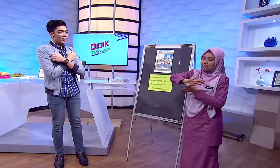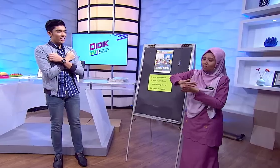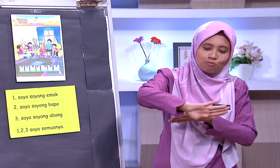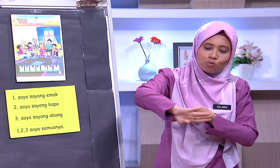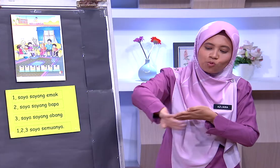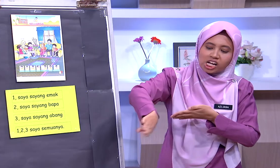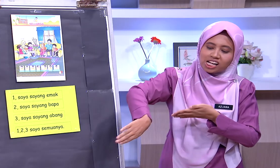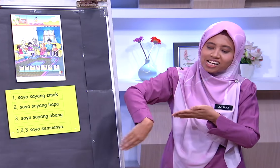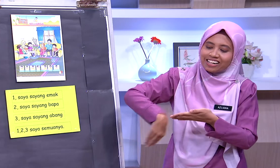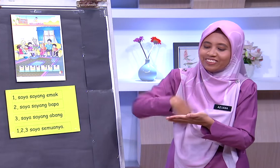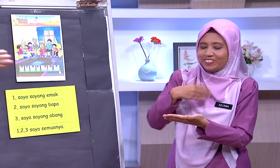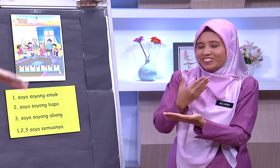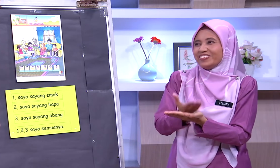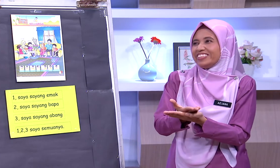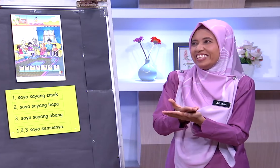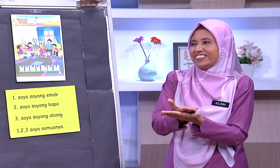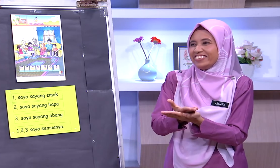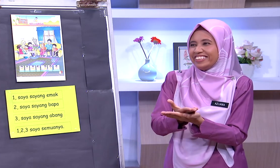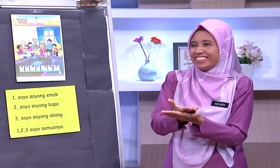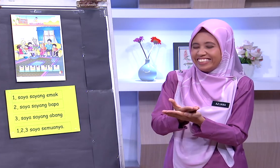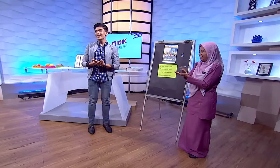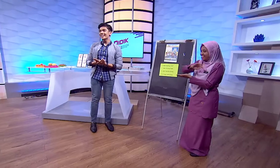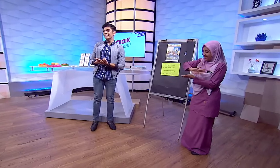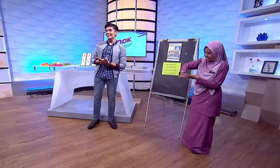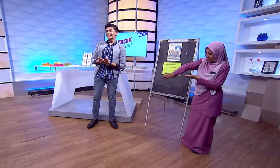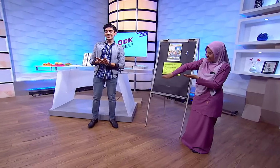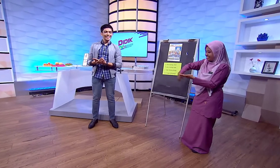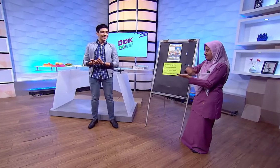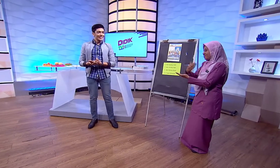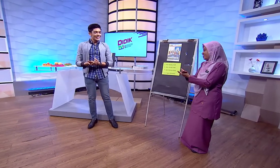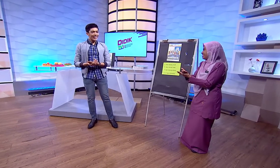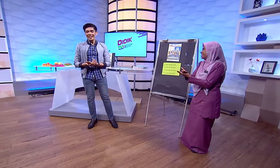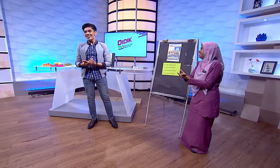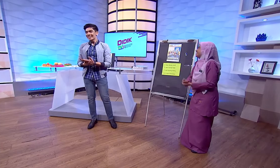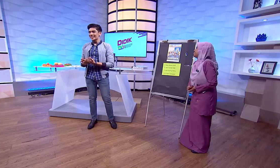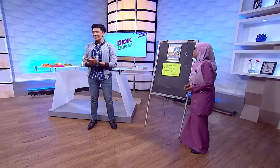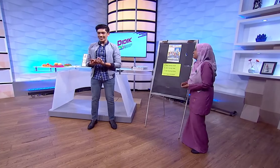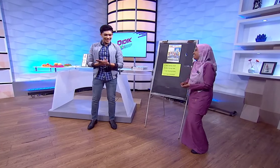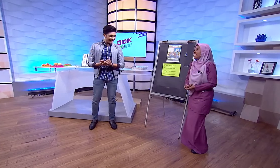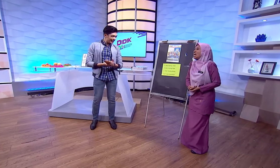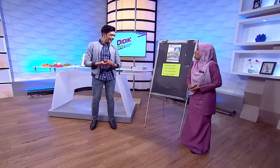semua semua Halo semua ini ngajar